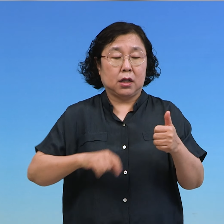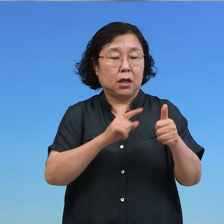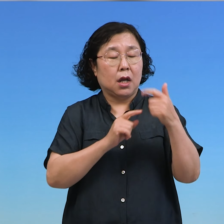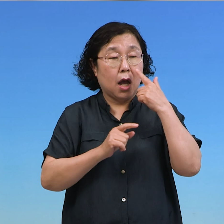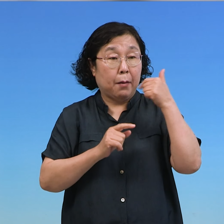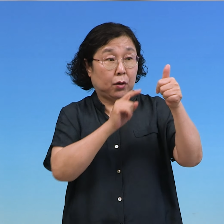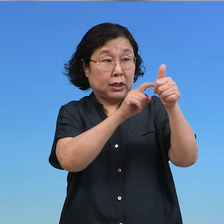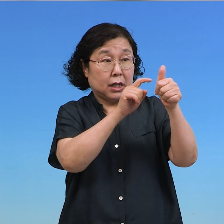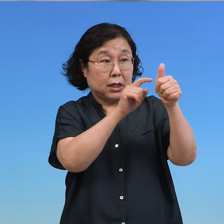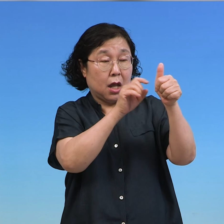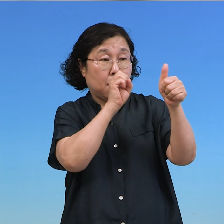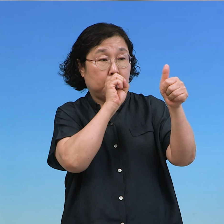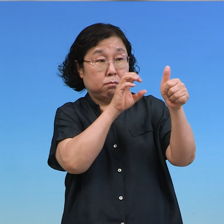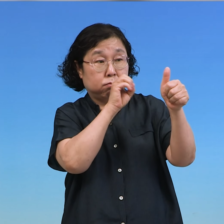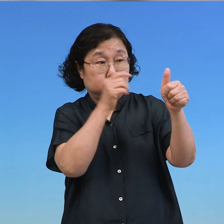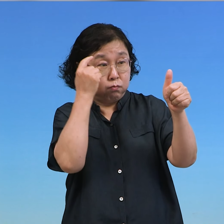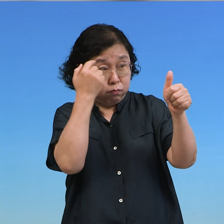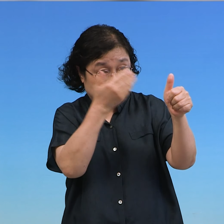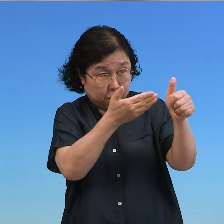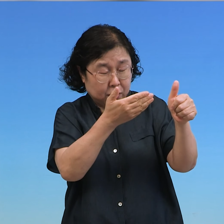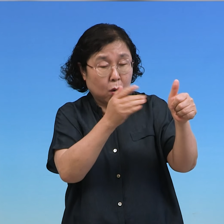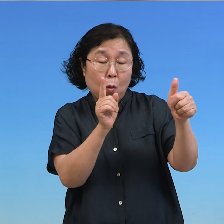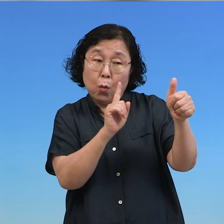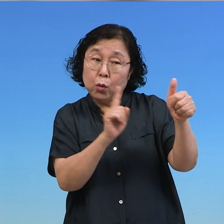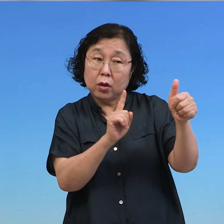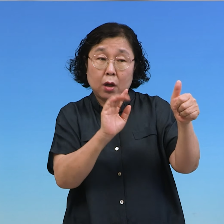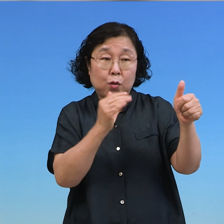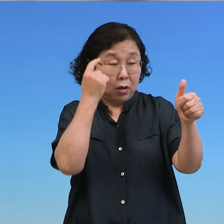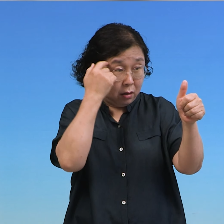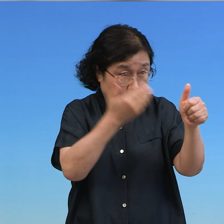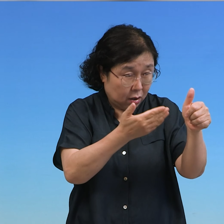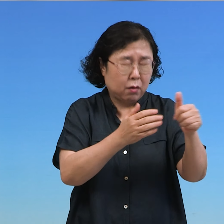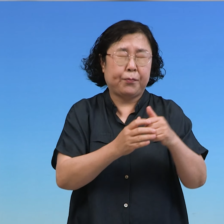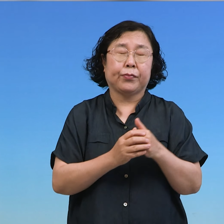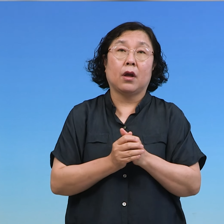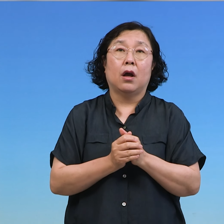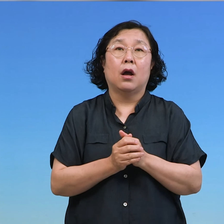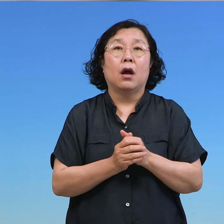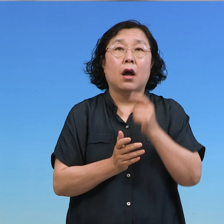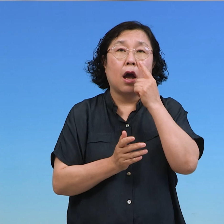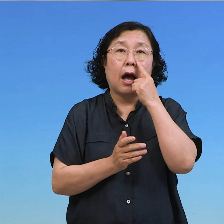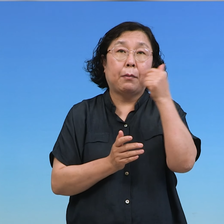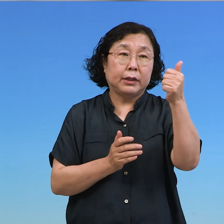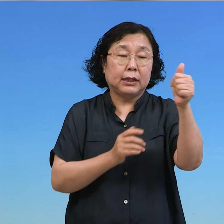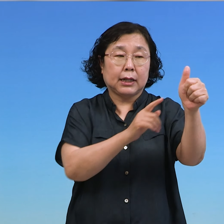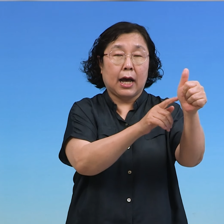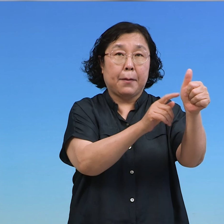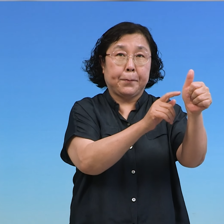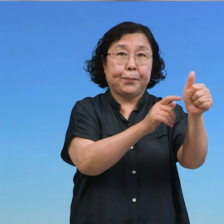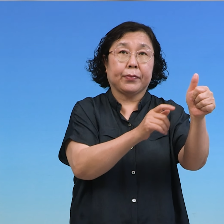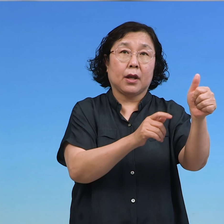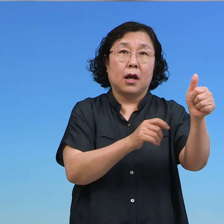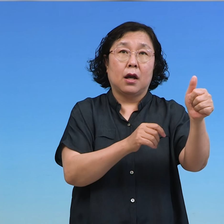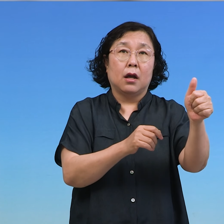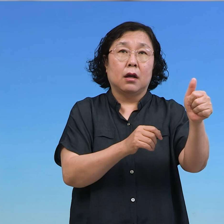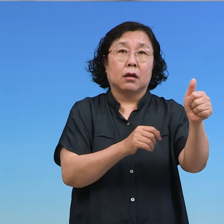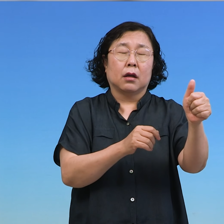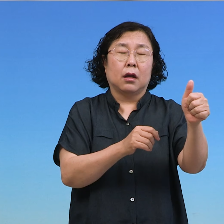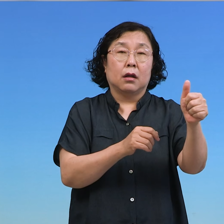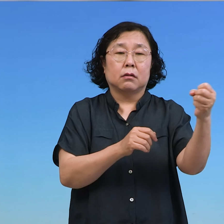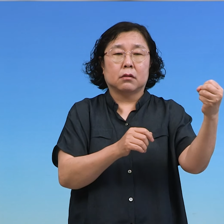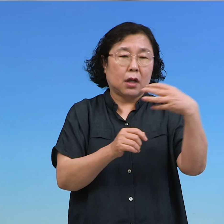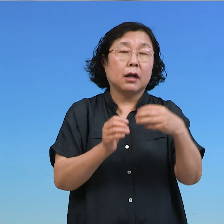목사님이 너무 놀라가지고 이게 어떻게 됐냐고 여쭙지 않겠습니까 그랬더니 그 아버님께서 목사님 아버님